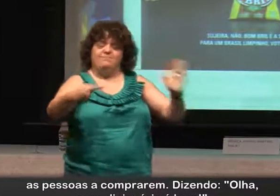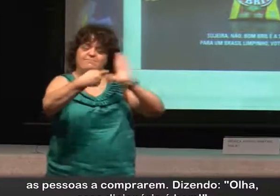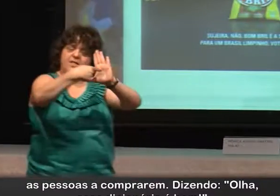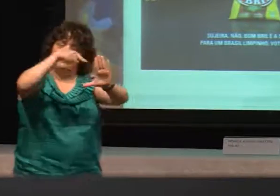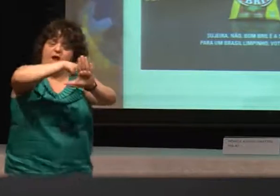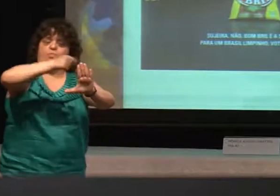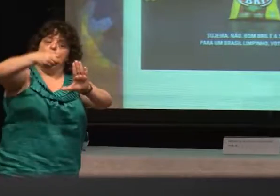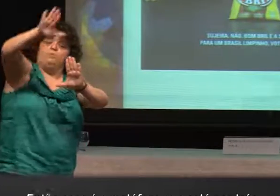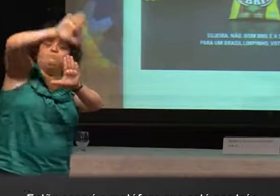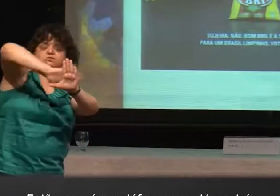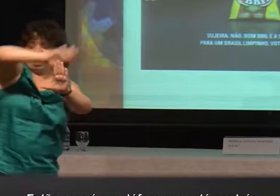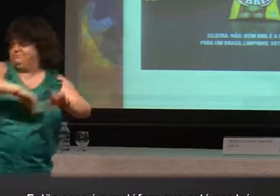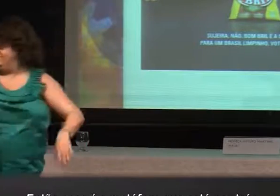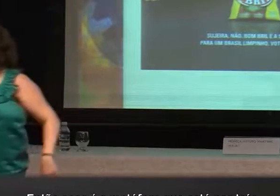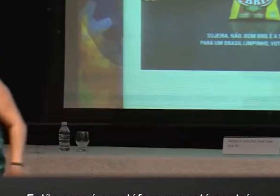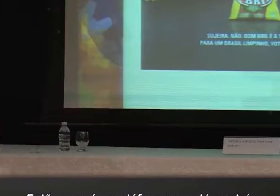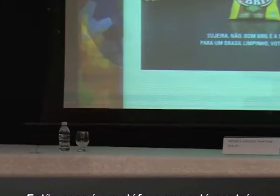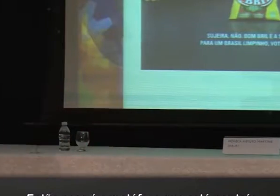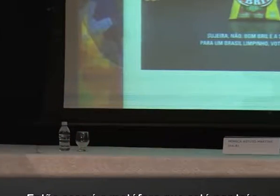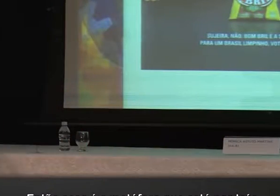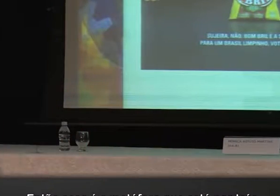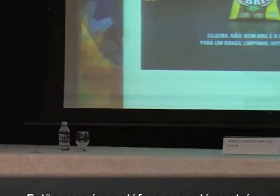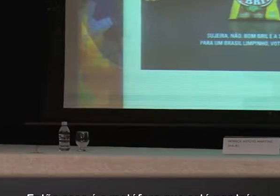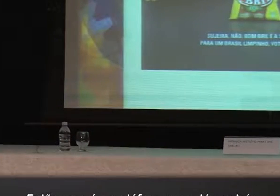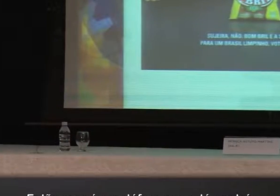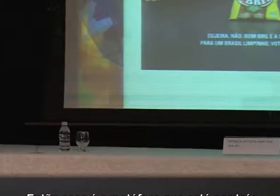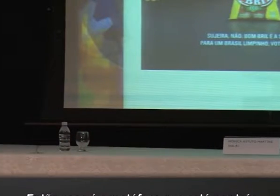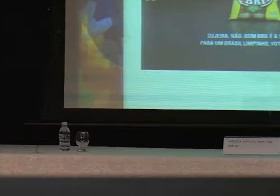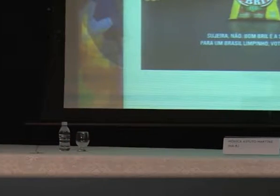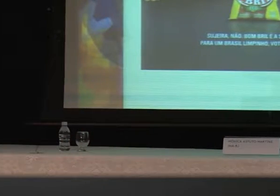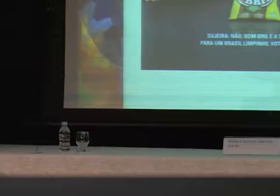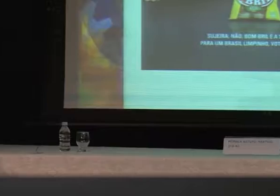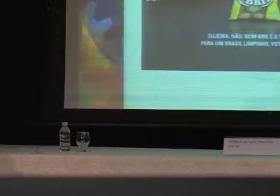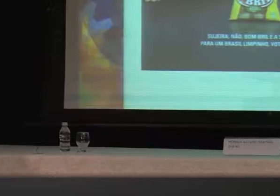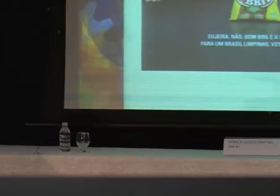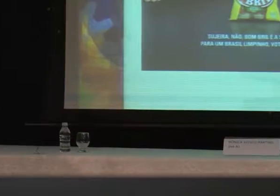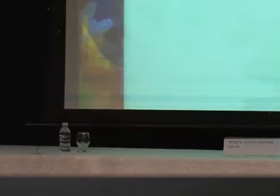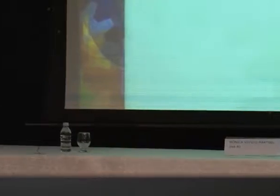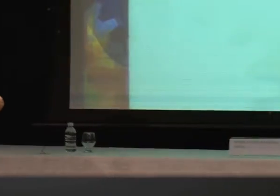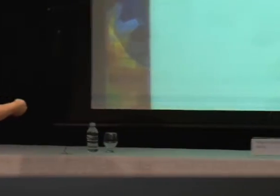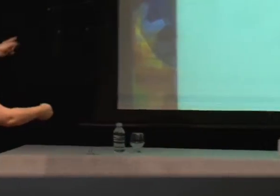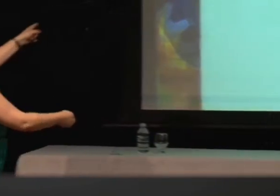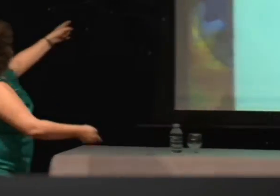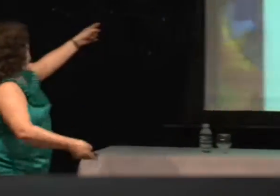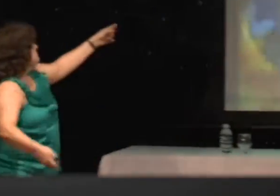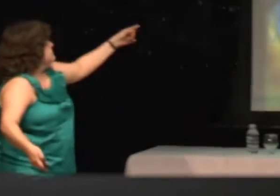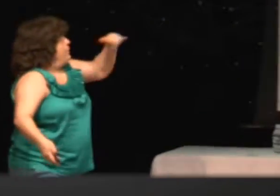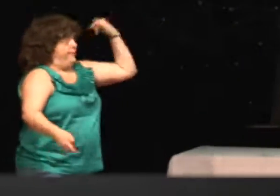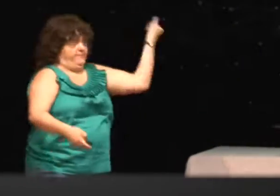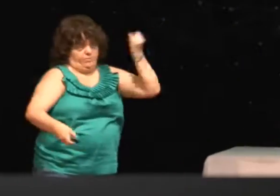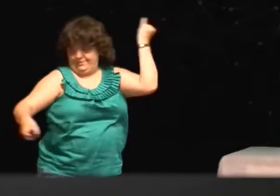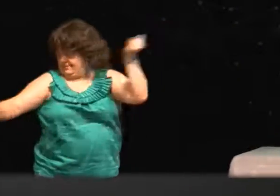bom. Então, essa é a metáfora que está por trás. O Joey teve que subir.